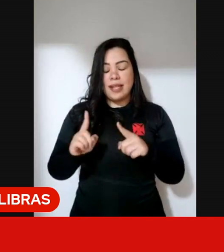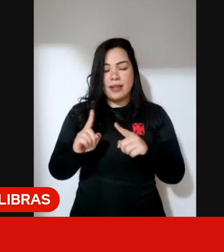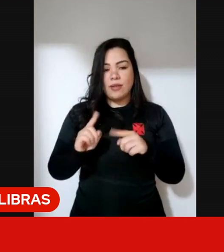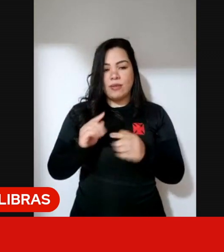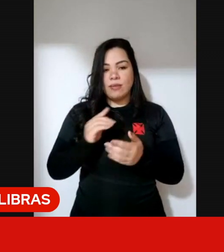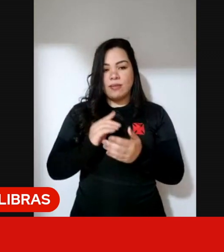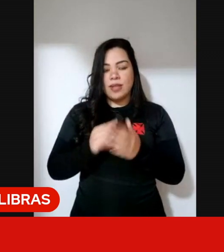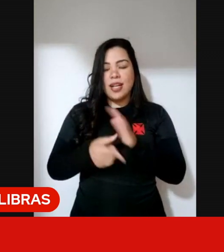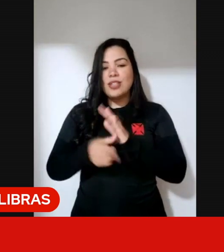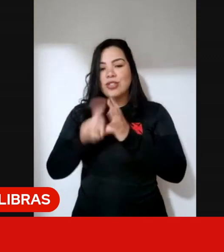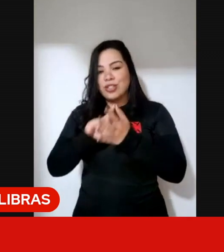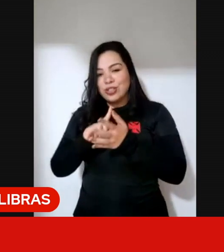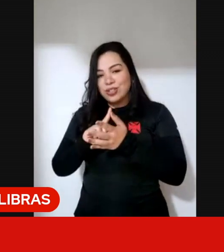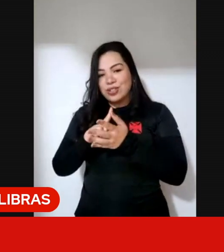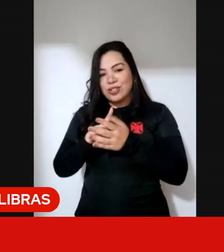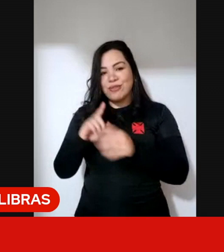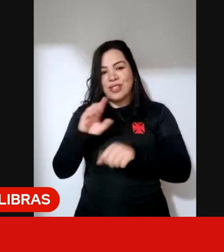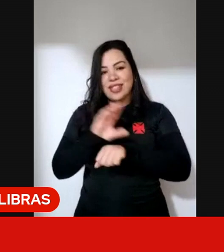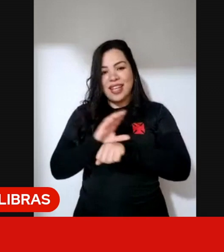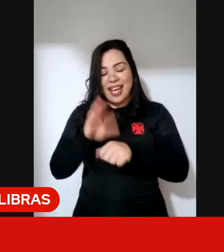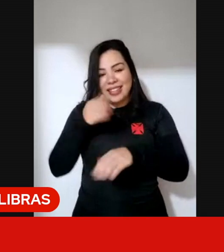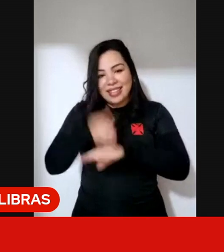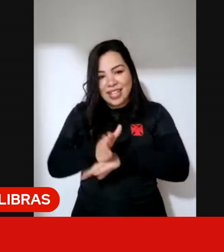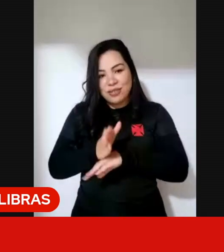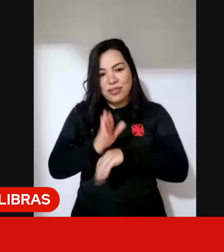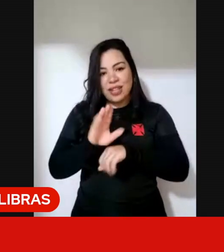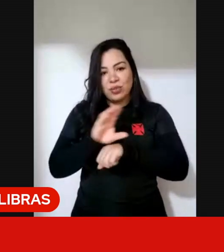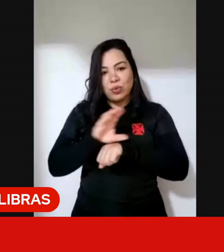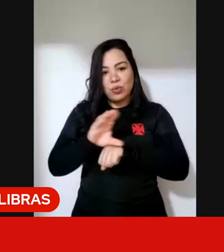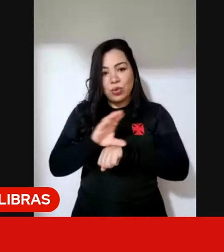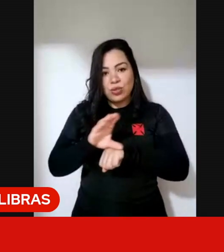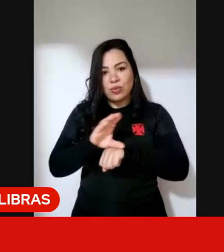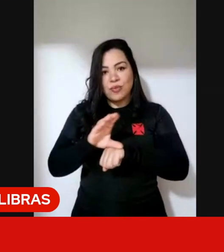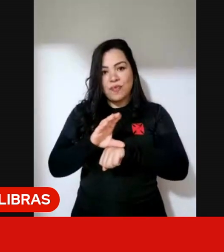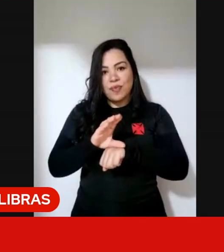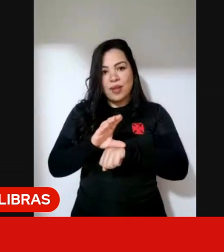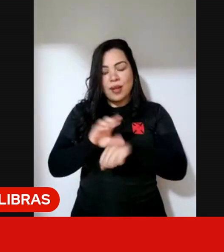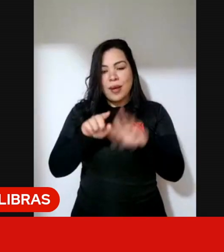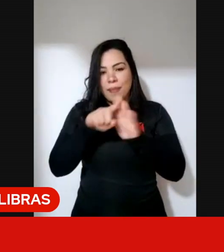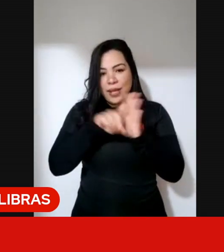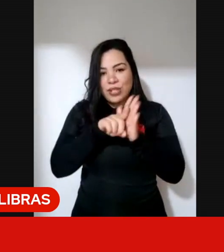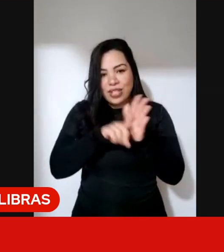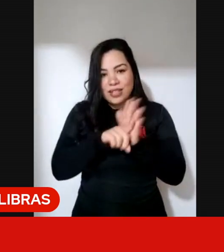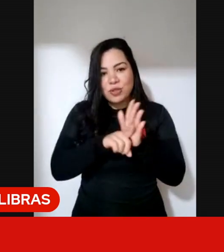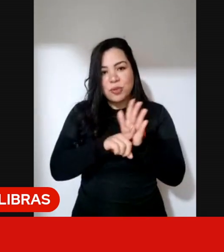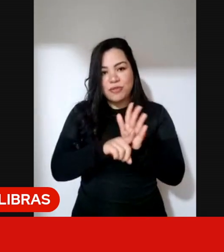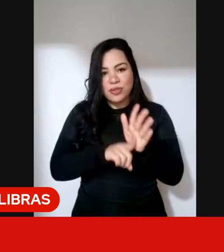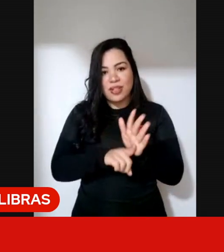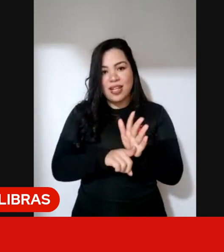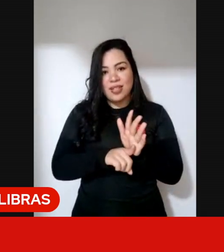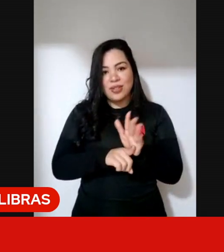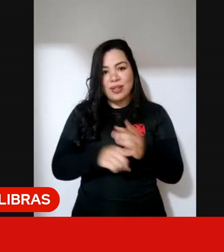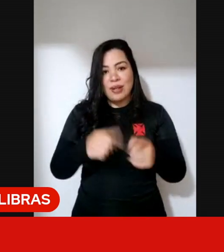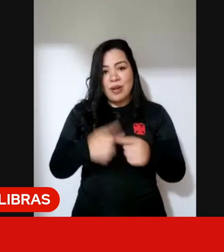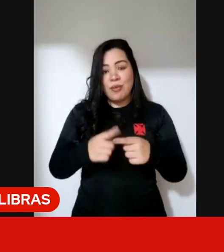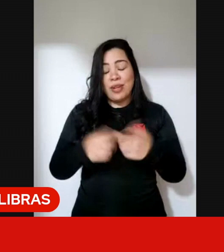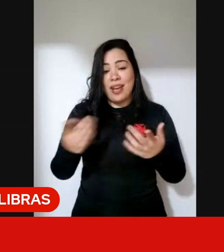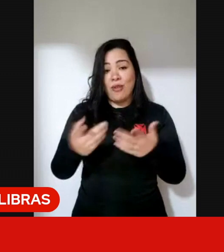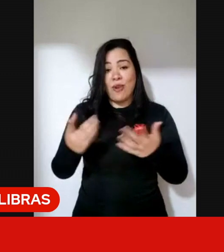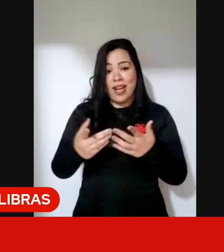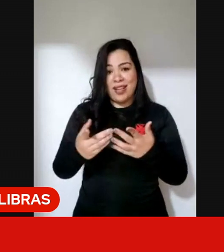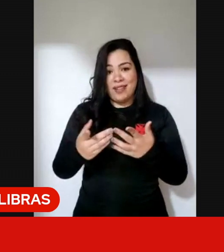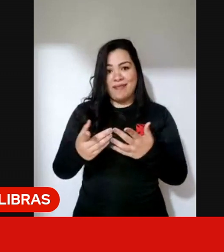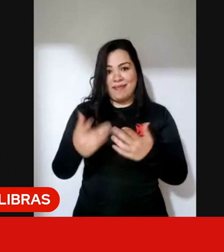Mas, assim, antes de você entrar de fato no curso, pesquisa os profissionais.